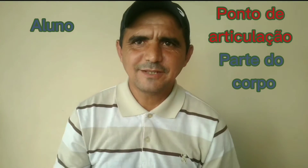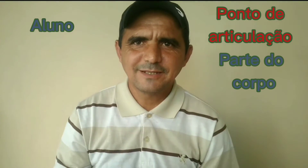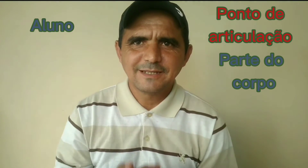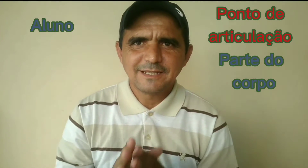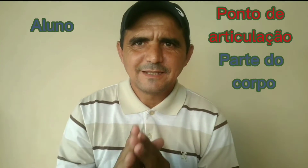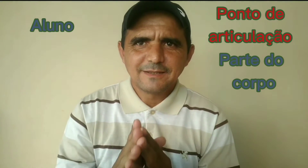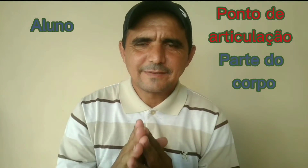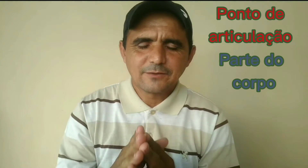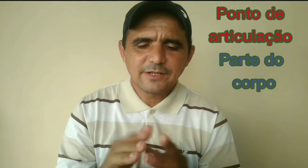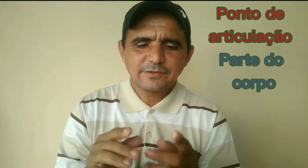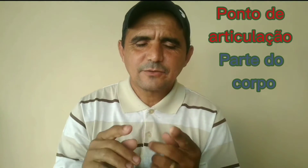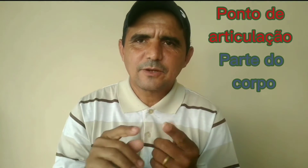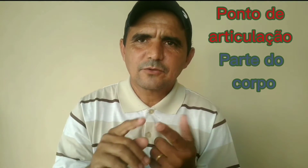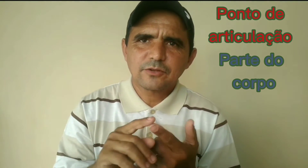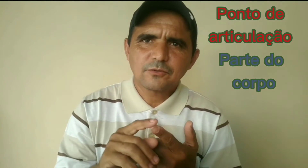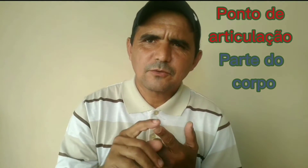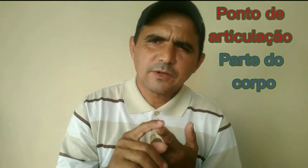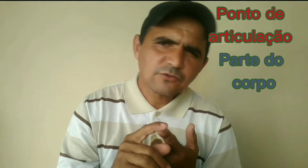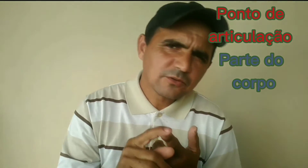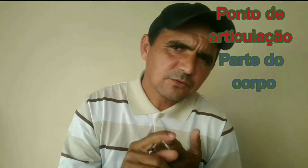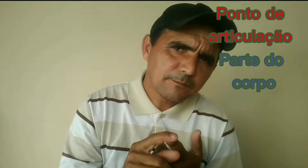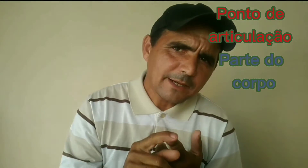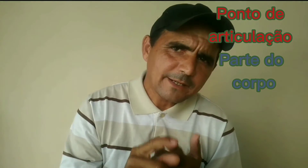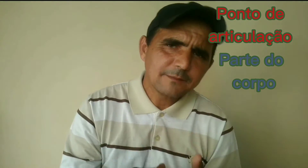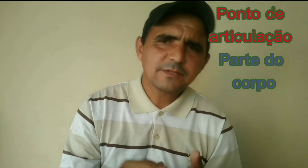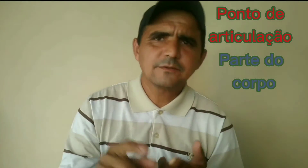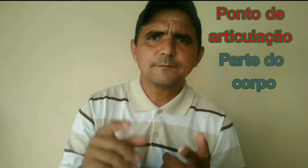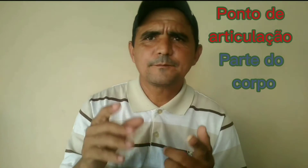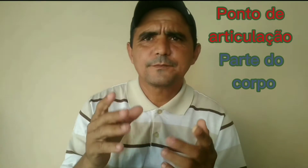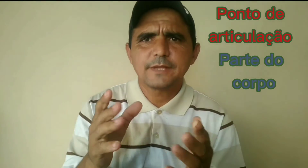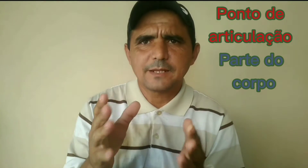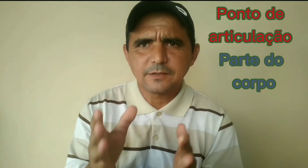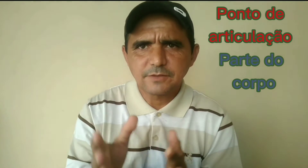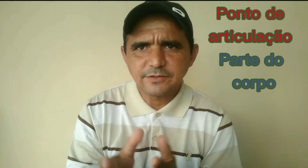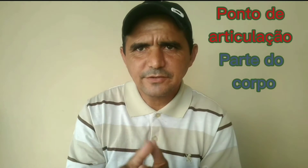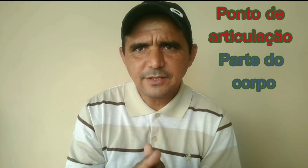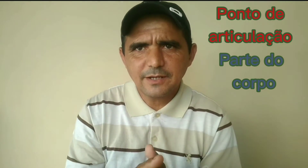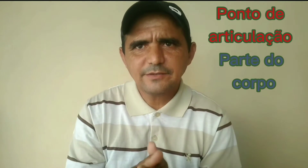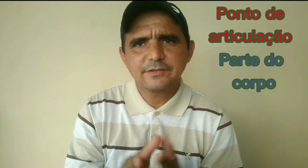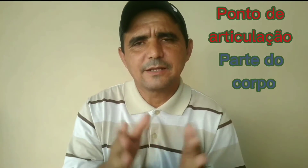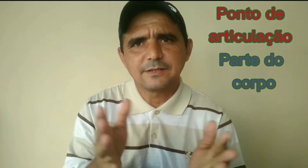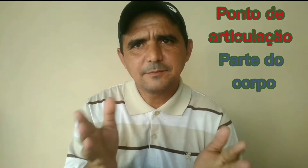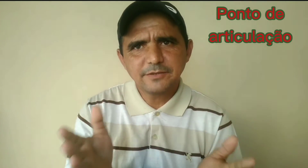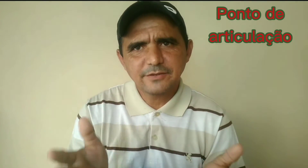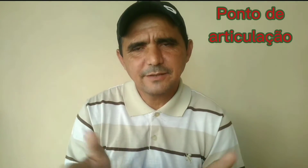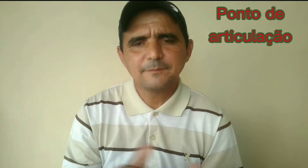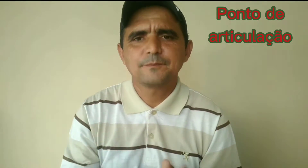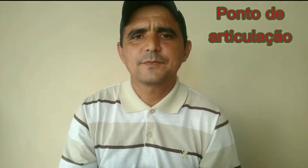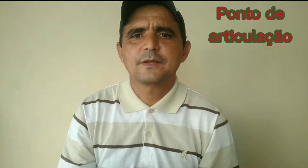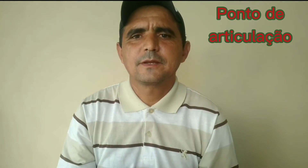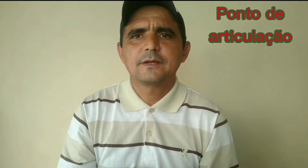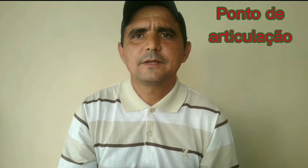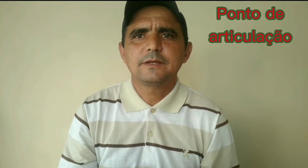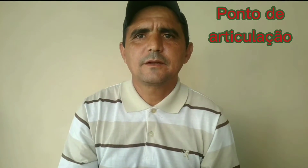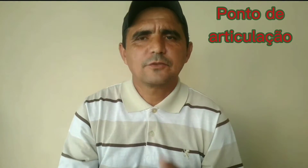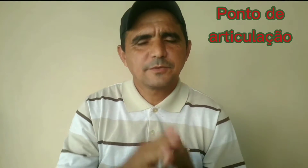vendo? Então esse é o segundo parâmetro da língua de sinais, da Libras, né? E nós vemos